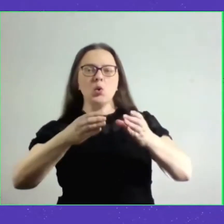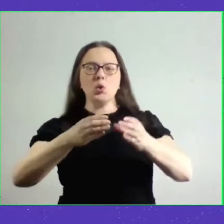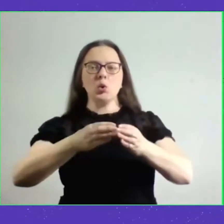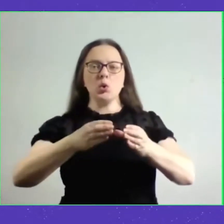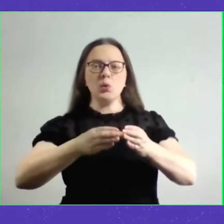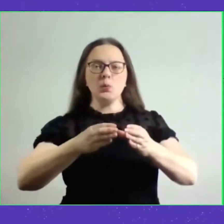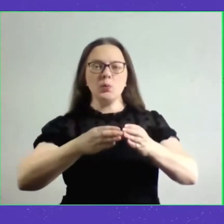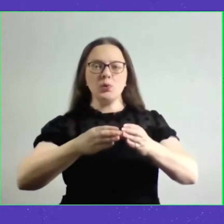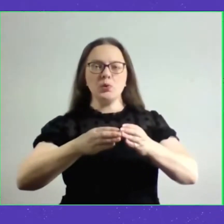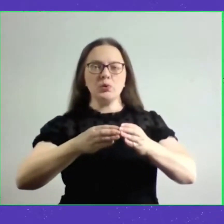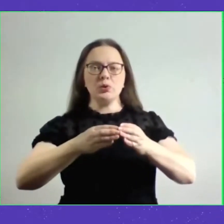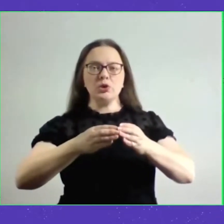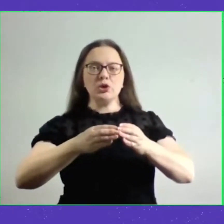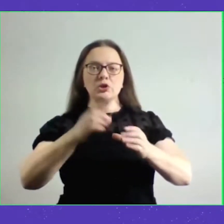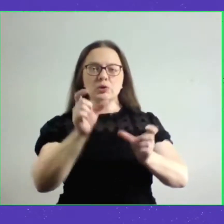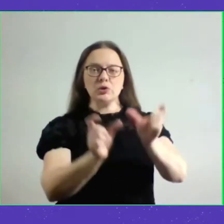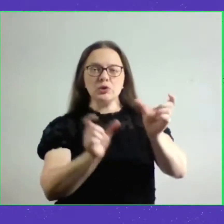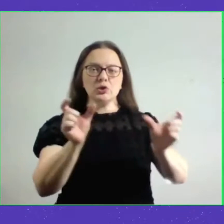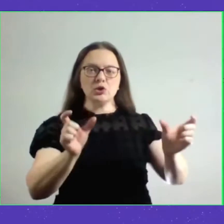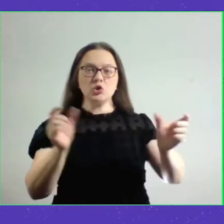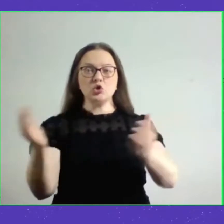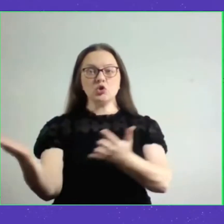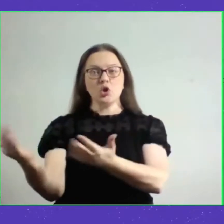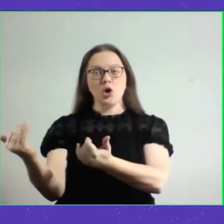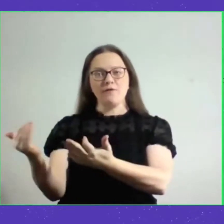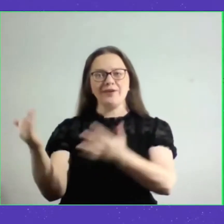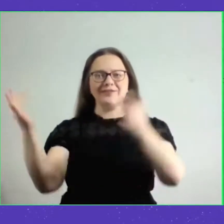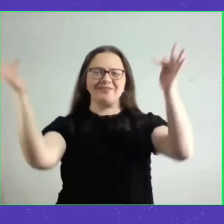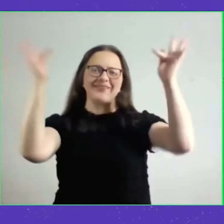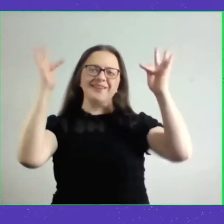felizes, jovens felizes.